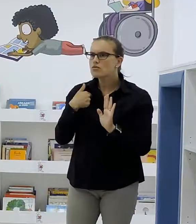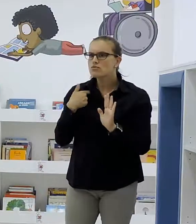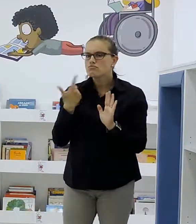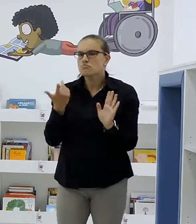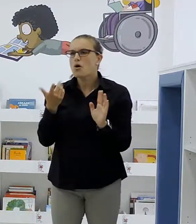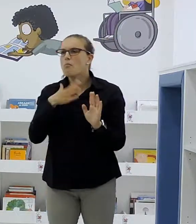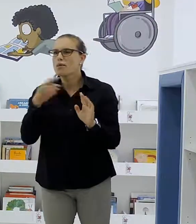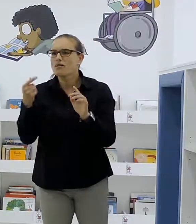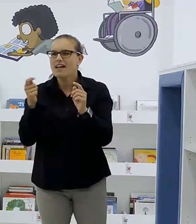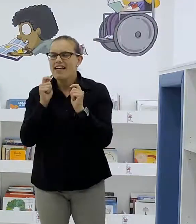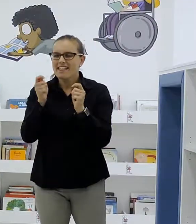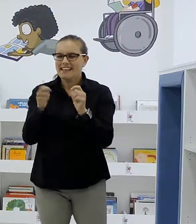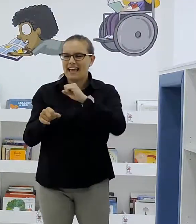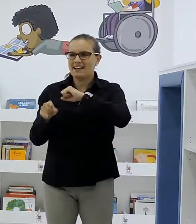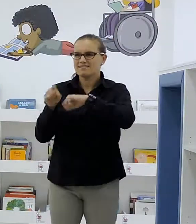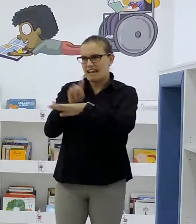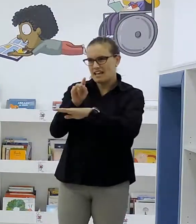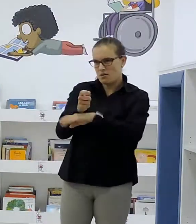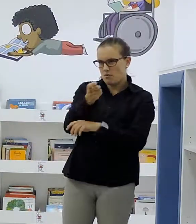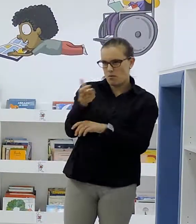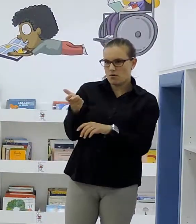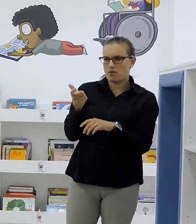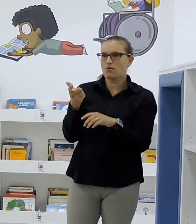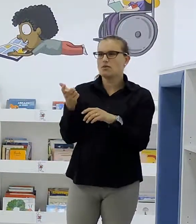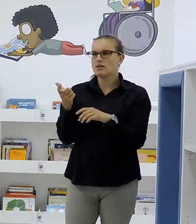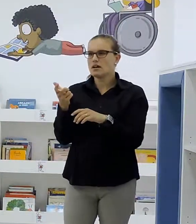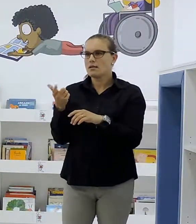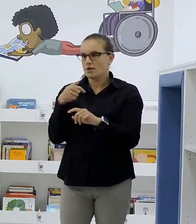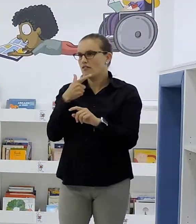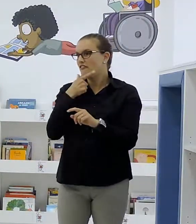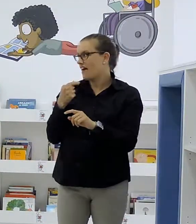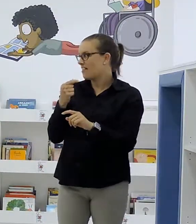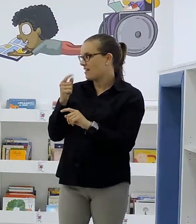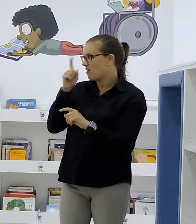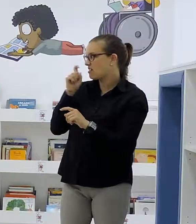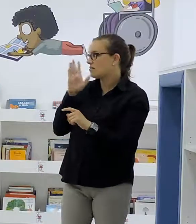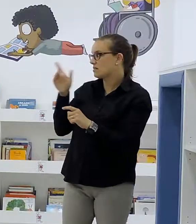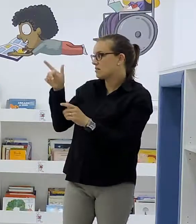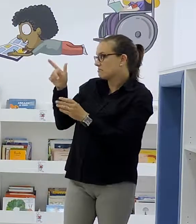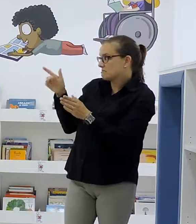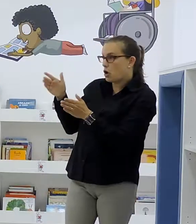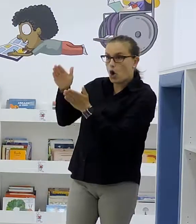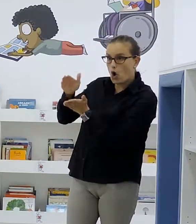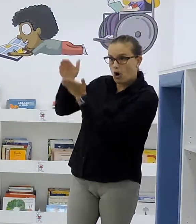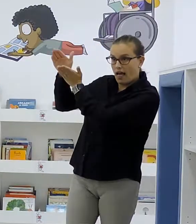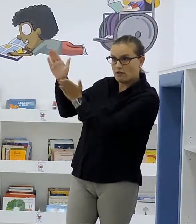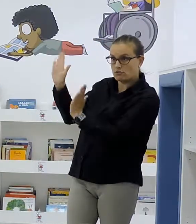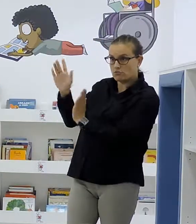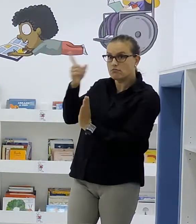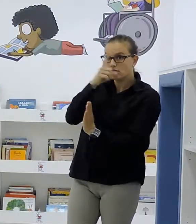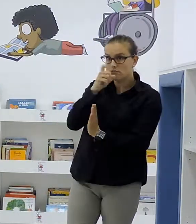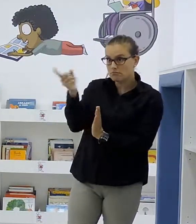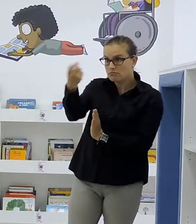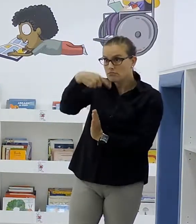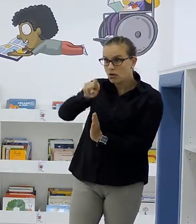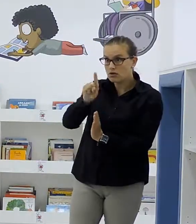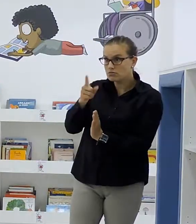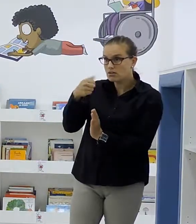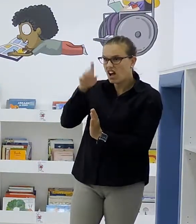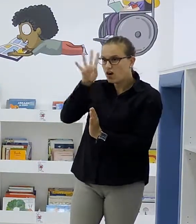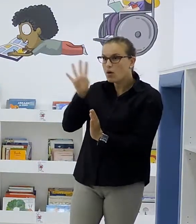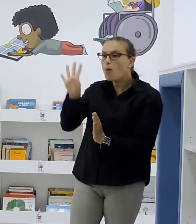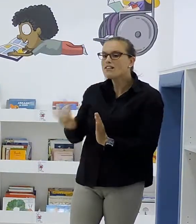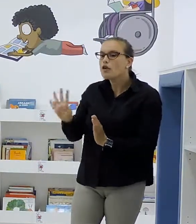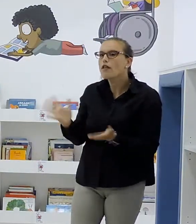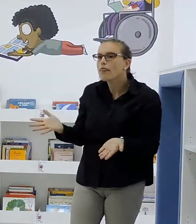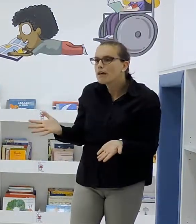puedo despistar hablando, os podéis olvidar, pero bueno, ahora es muy fácil porque están en orden. ¿Os acordáis todos que abajo estaba el número 4, por ejemplo,